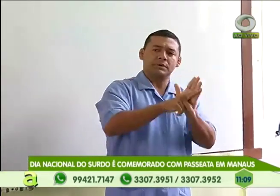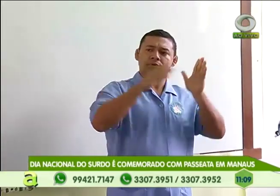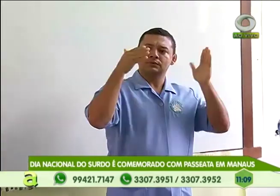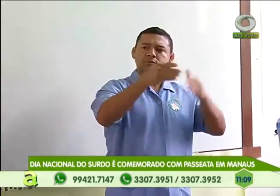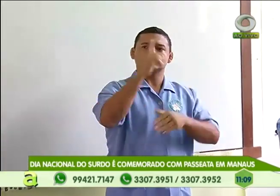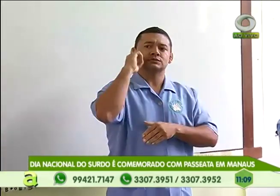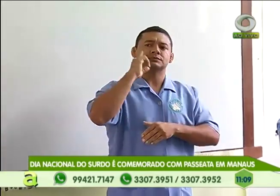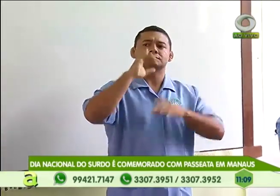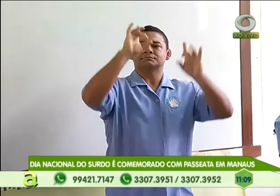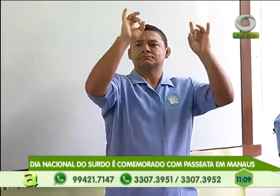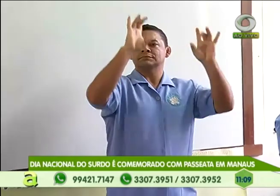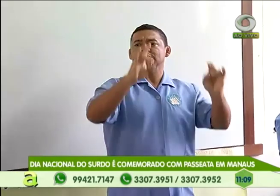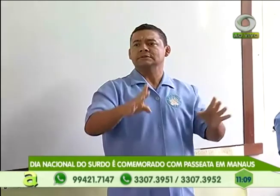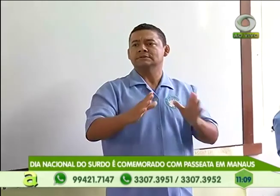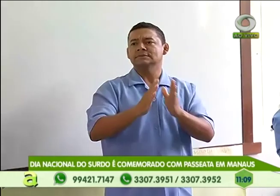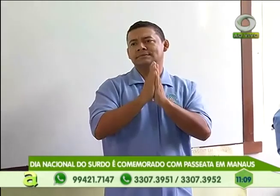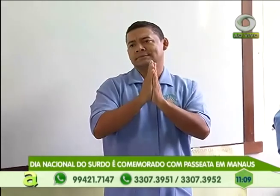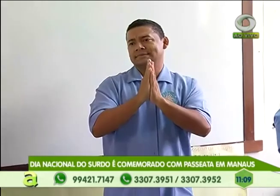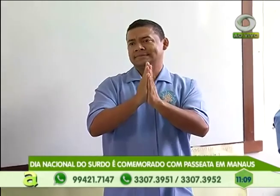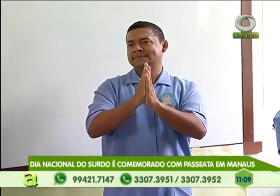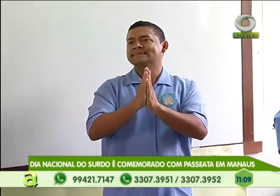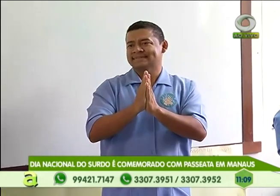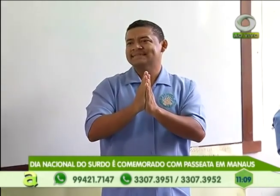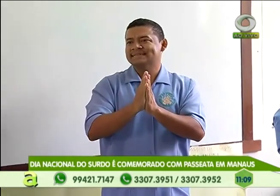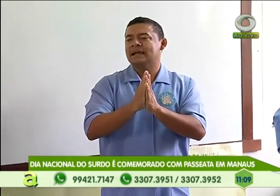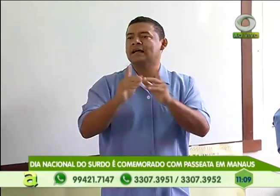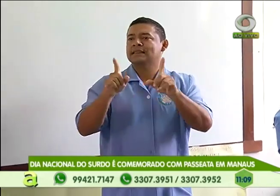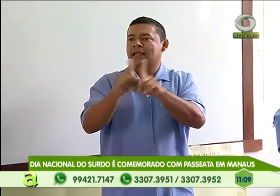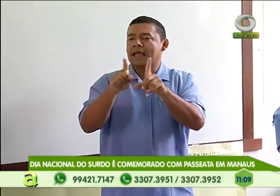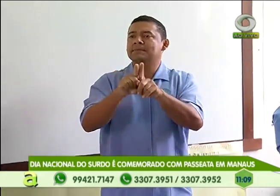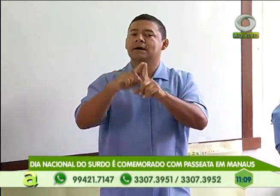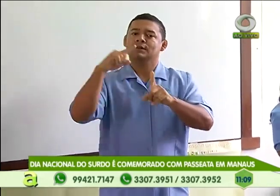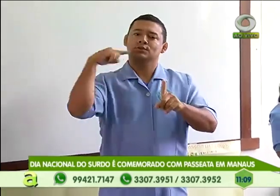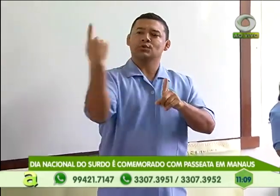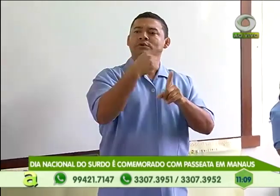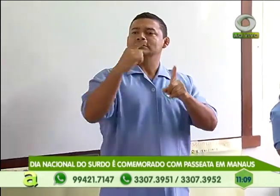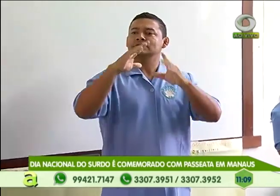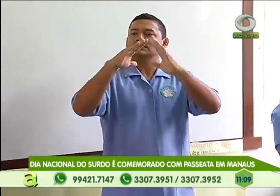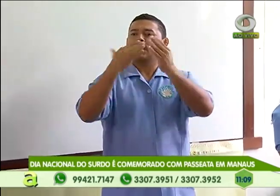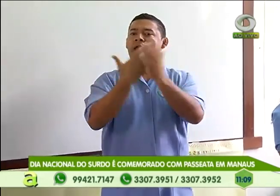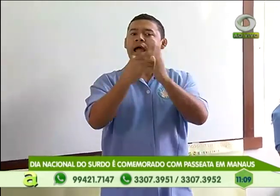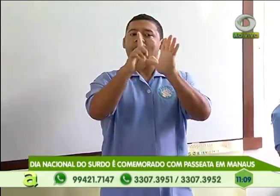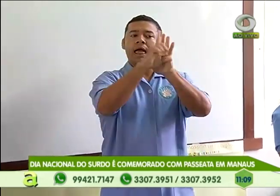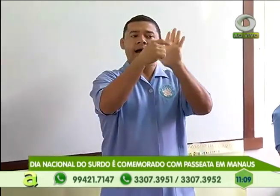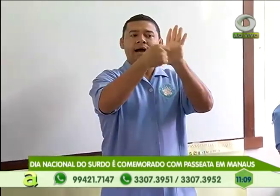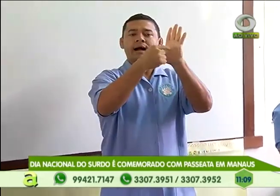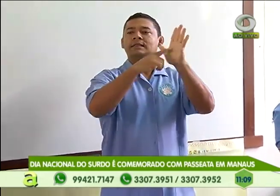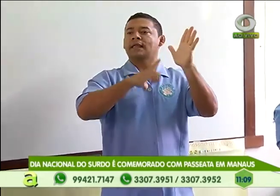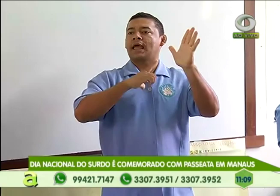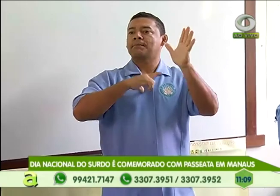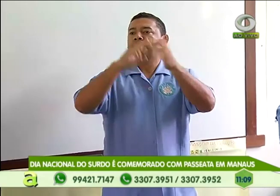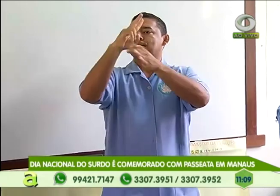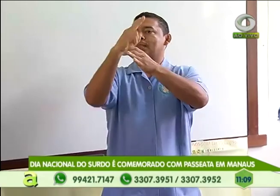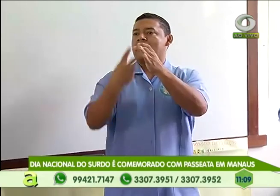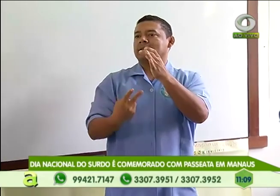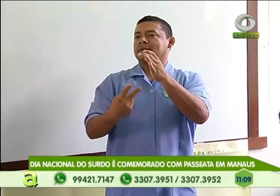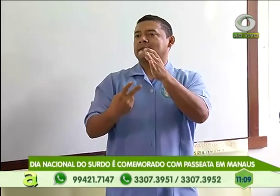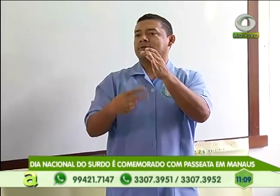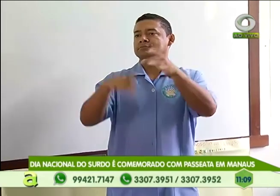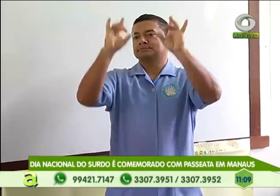governo possa nos ajudar a conseguir o nosso prédio, a nossa escola de volta, porque hoje nós estamos num lugar que não é nosso, né?